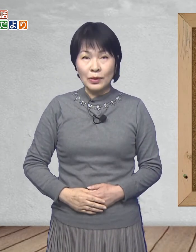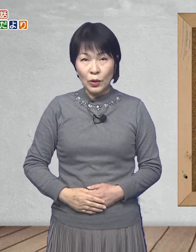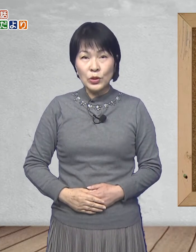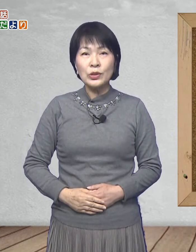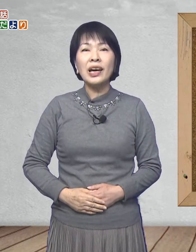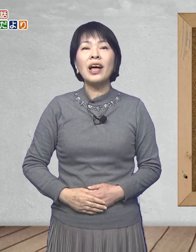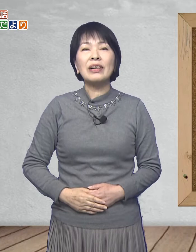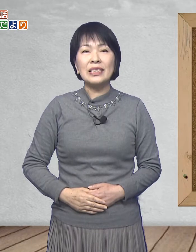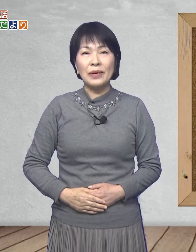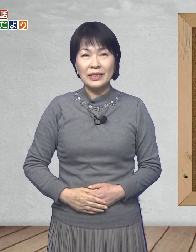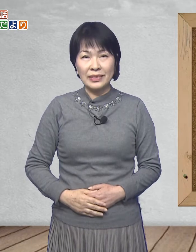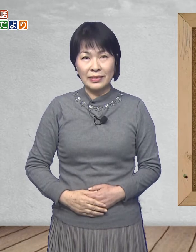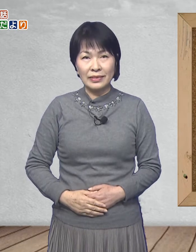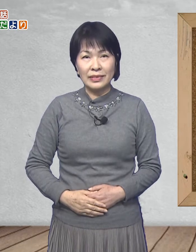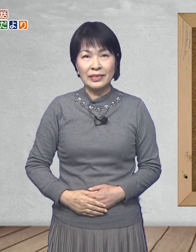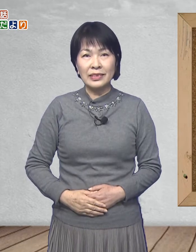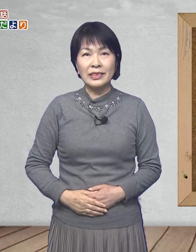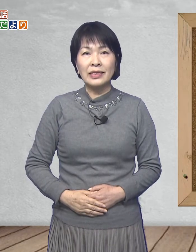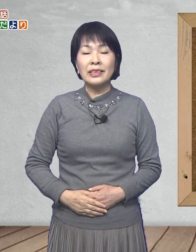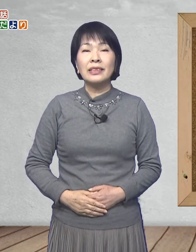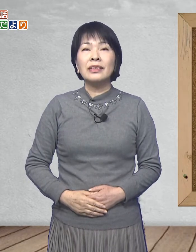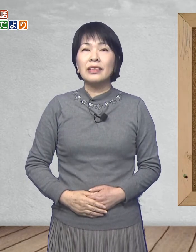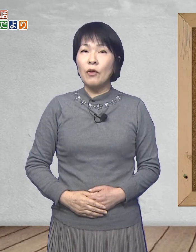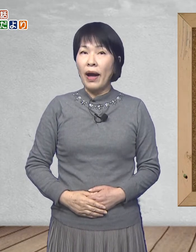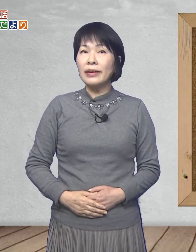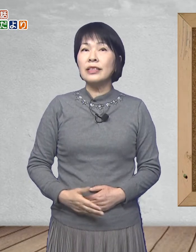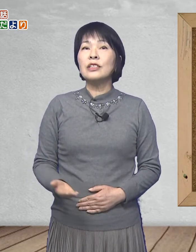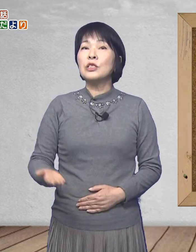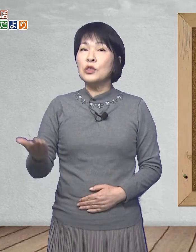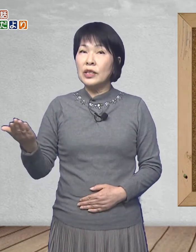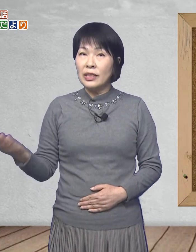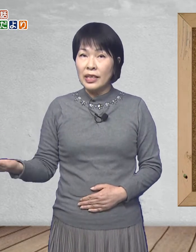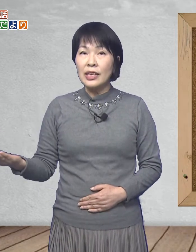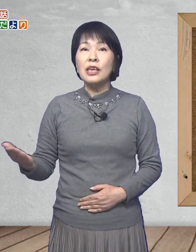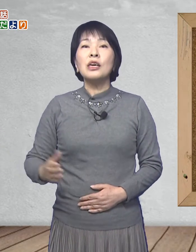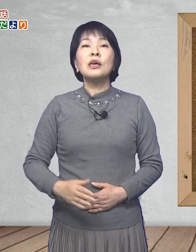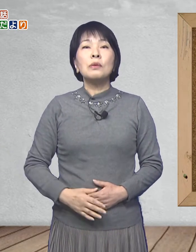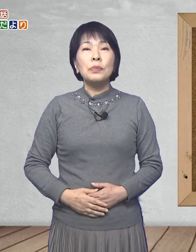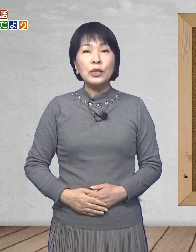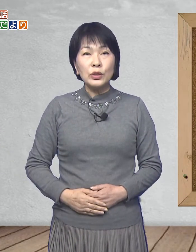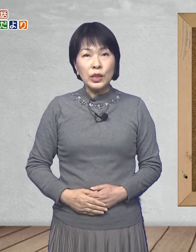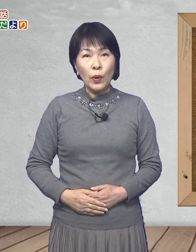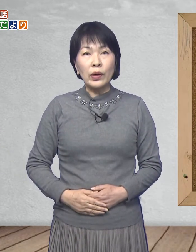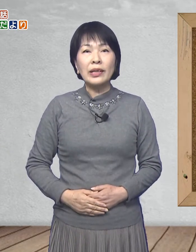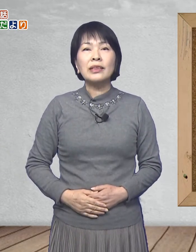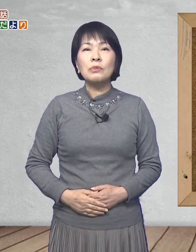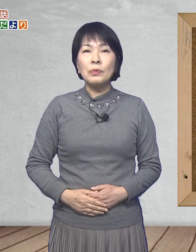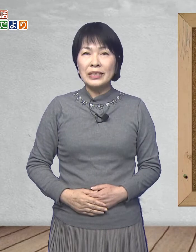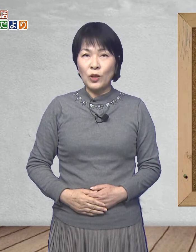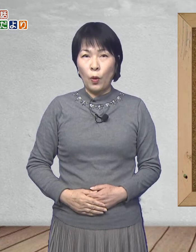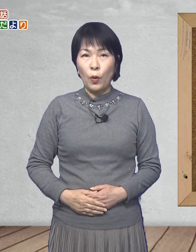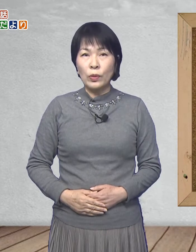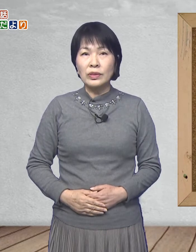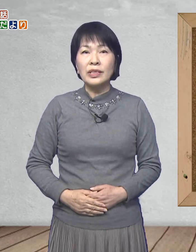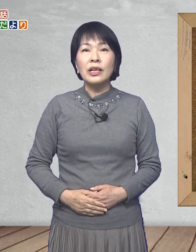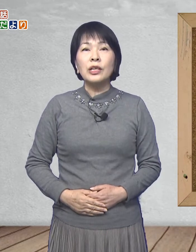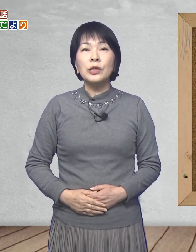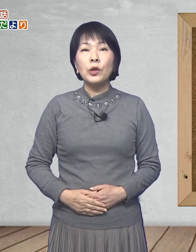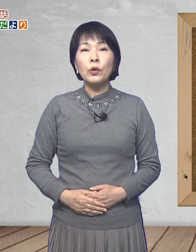というふうに表します。では次にびっくりをやってみましょう。両手